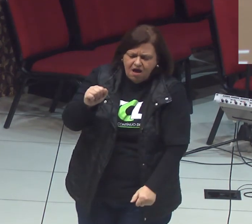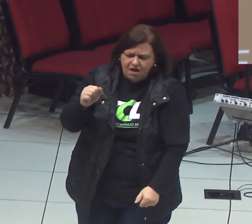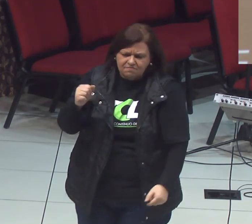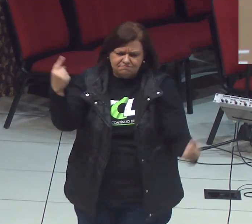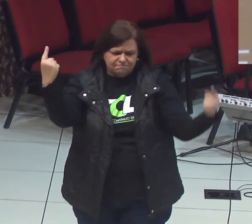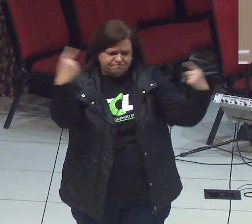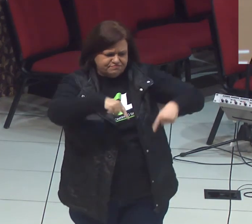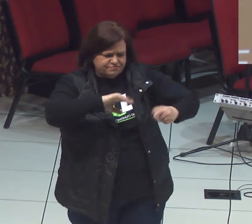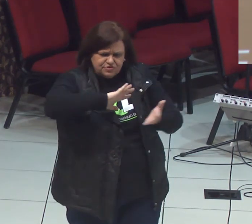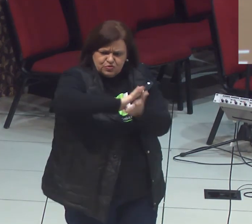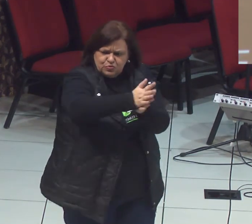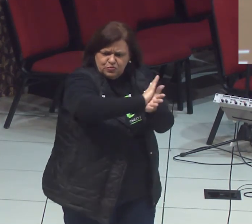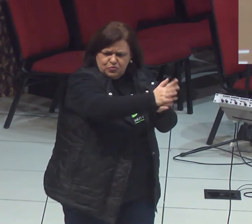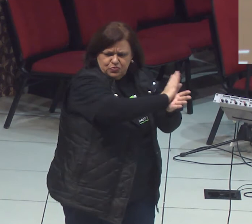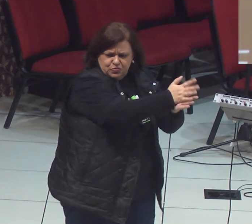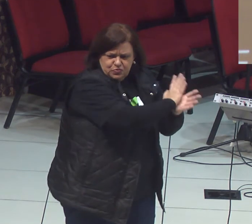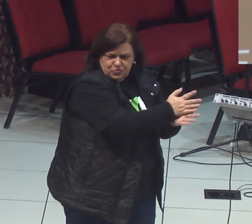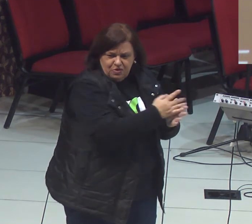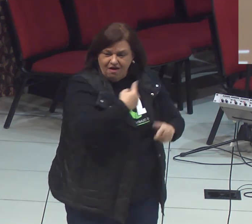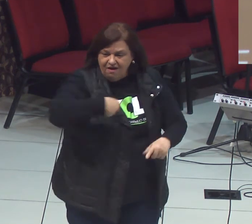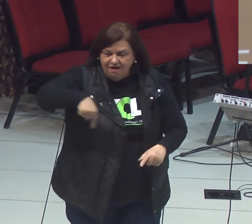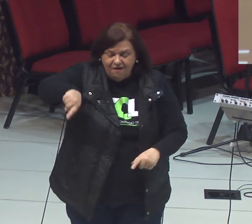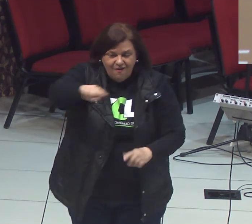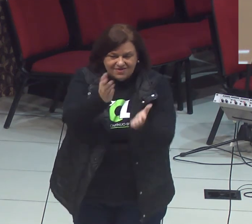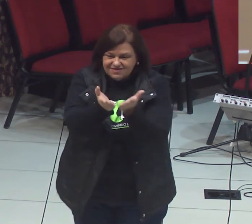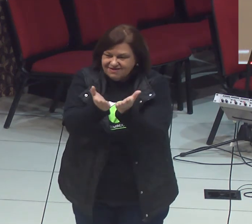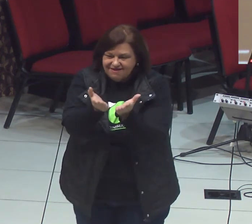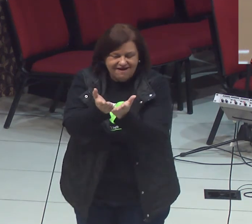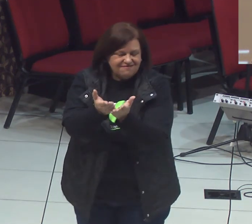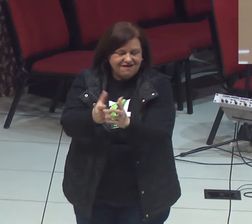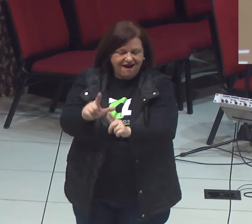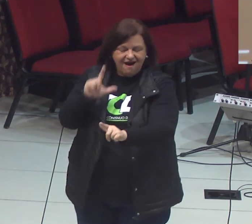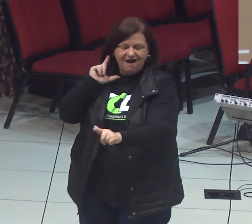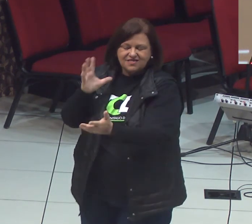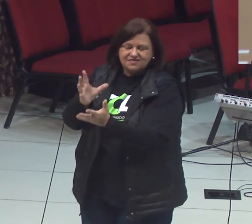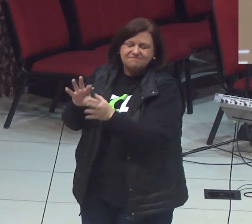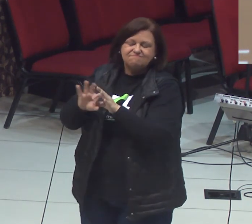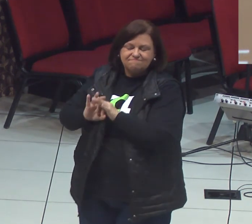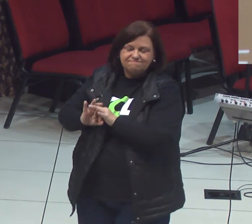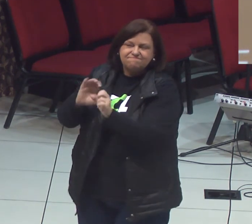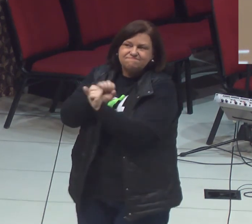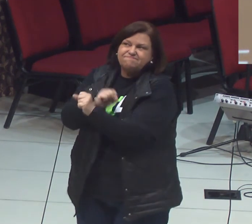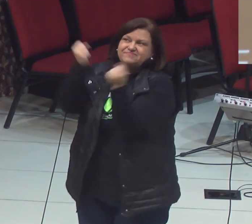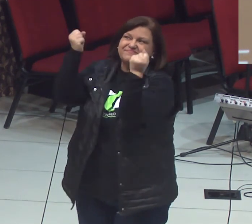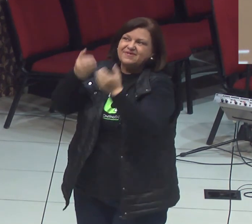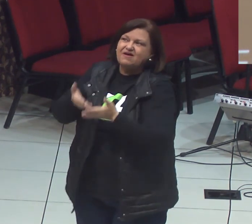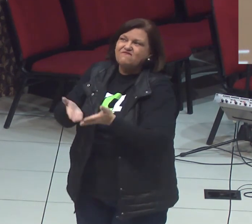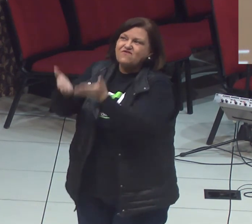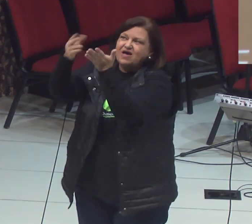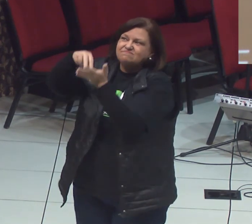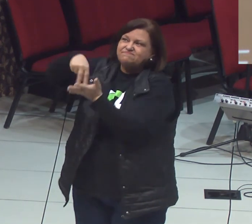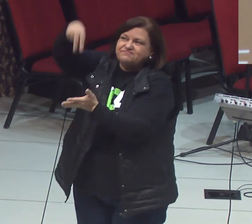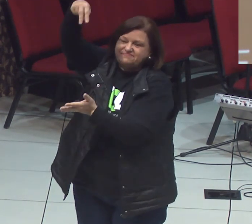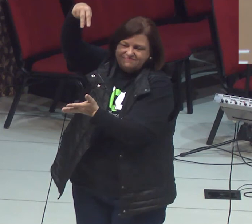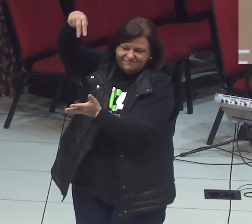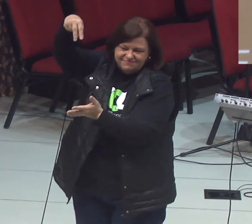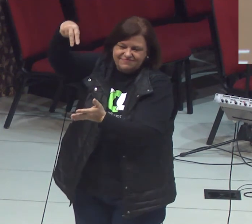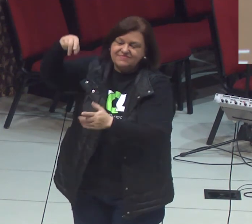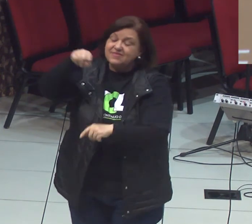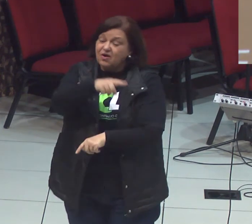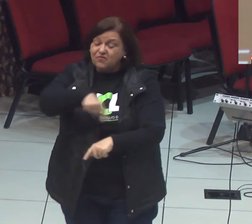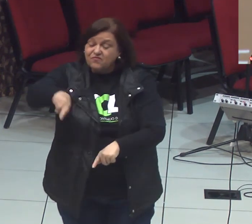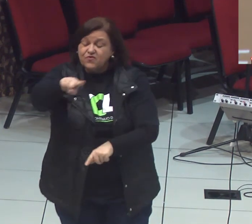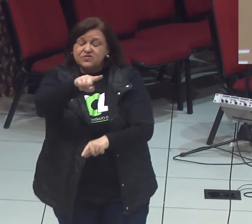quando diz: visto que você guardou a minha palavra de exortação, a perseverança, eu também o guardarei da hora da